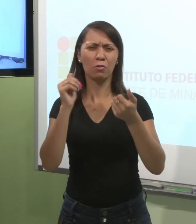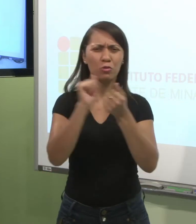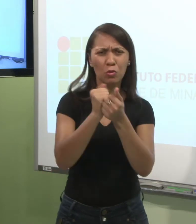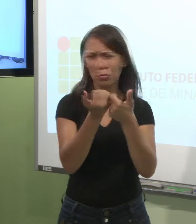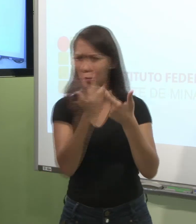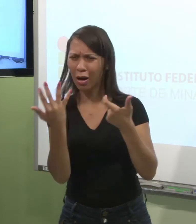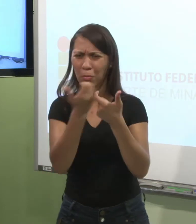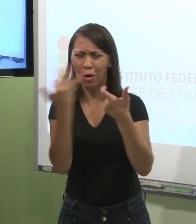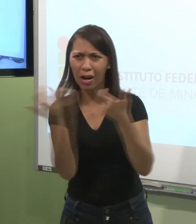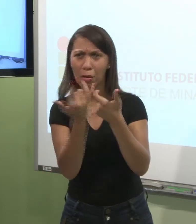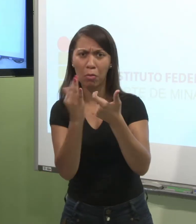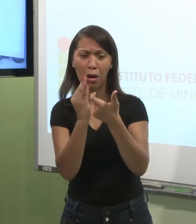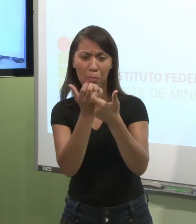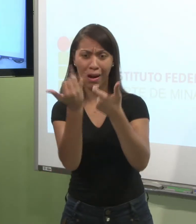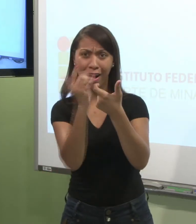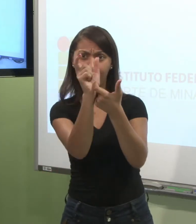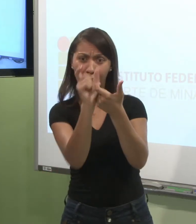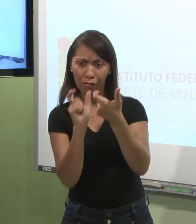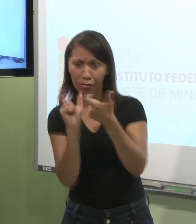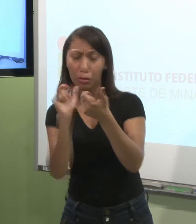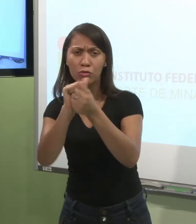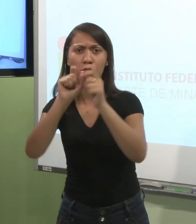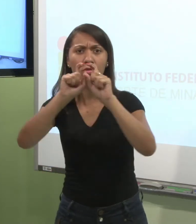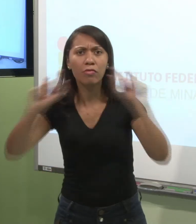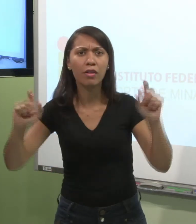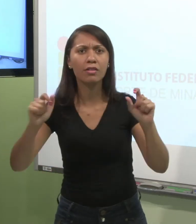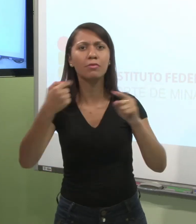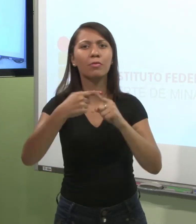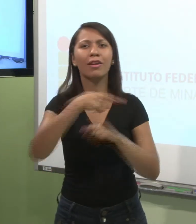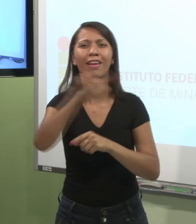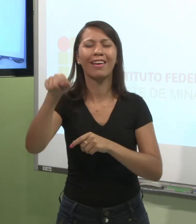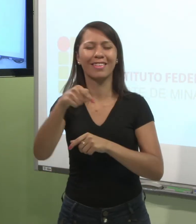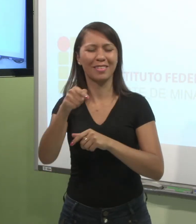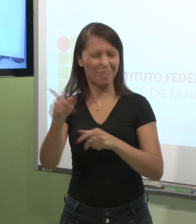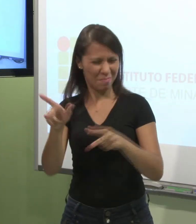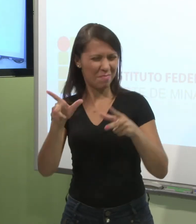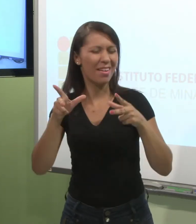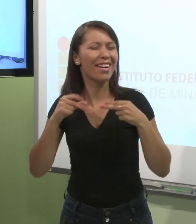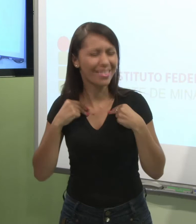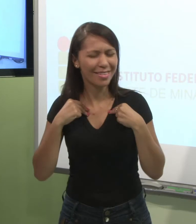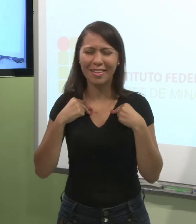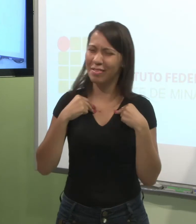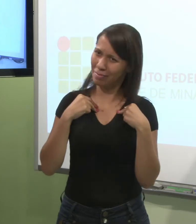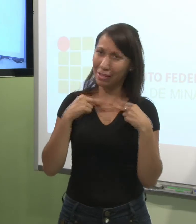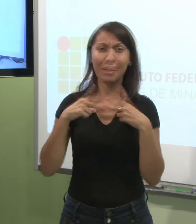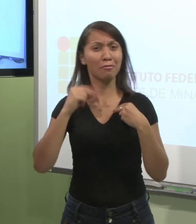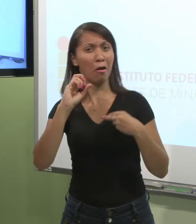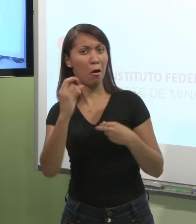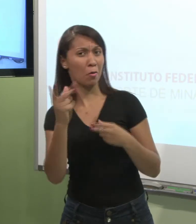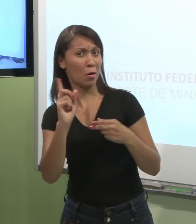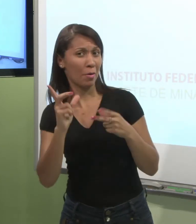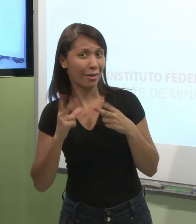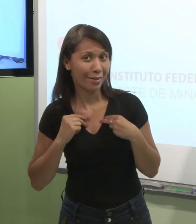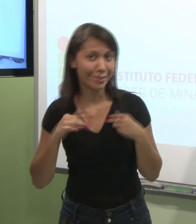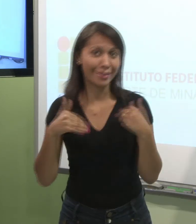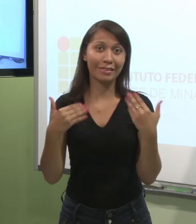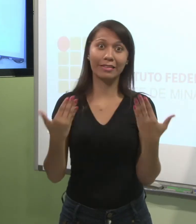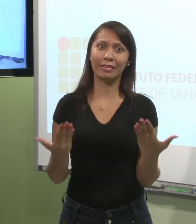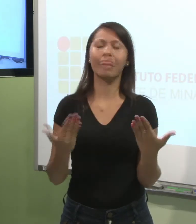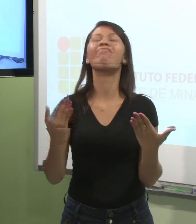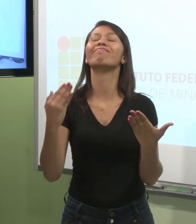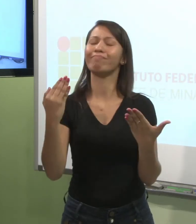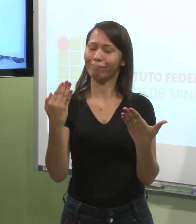pai do plural, toda a família do plural, porque eles merecem. Merece ou não merece? Eles merecem.